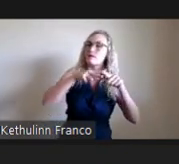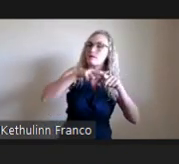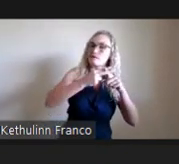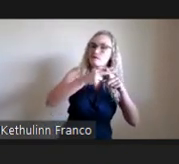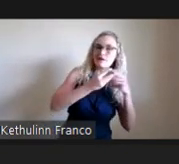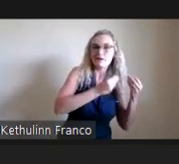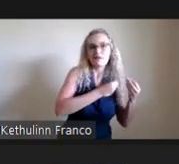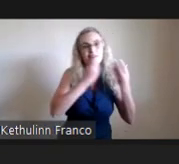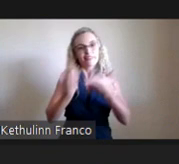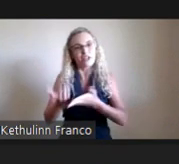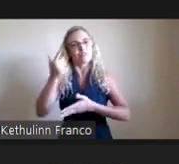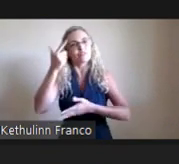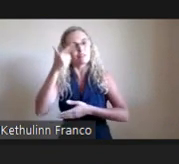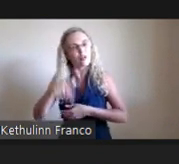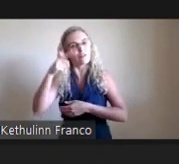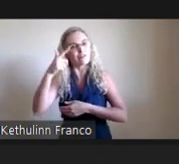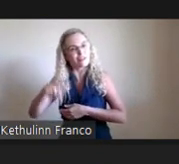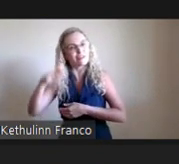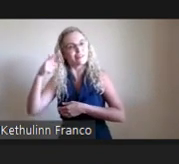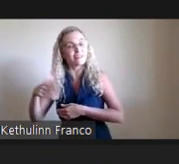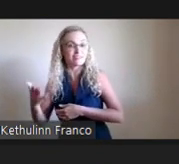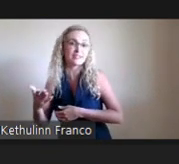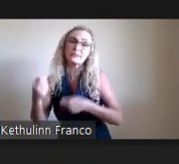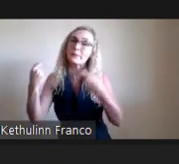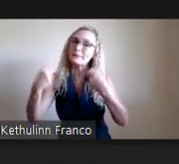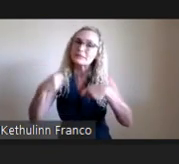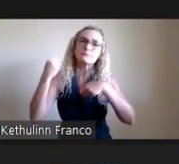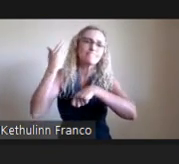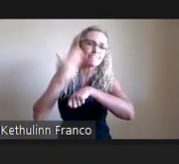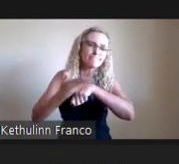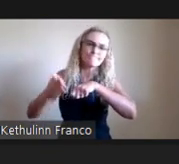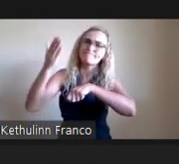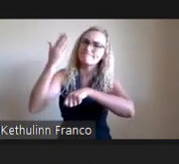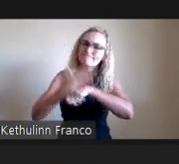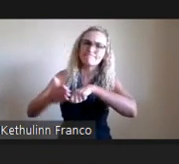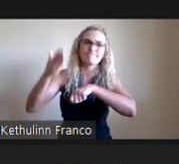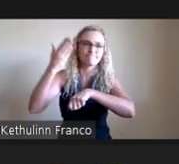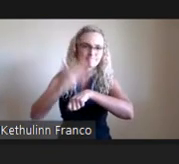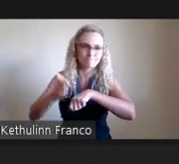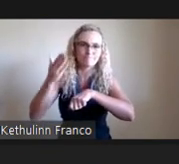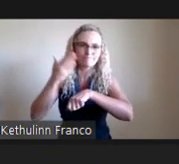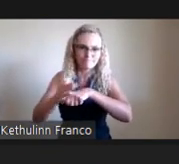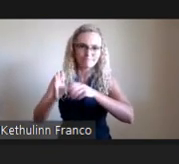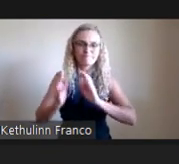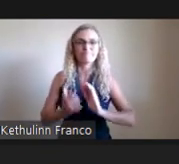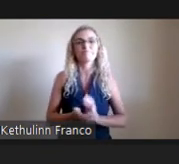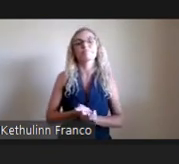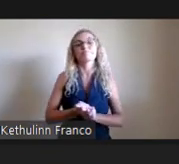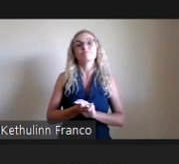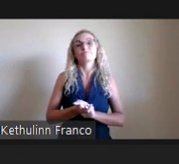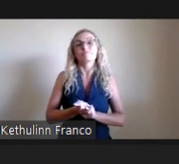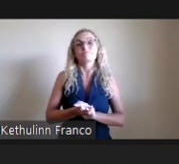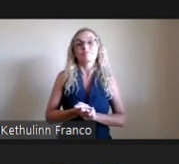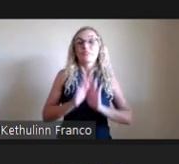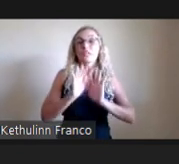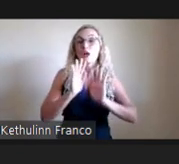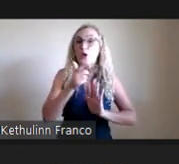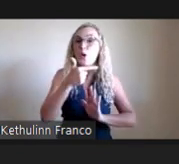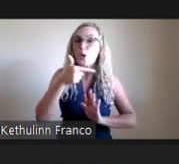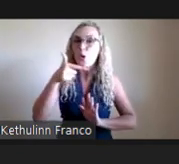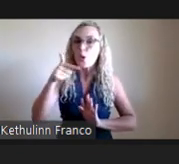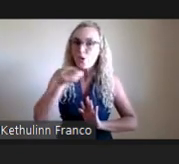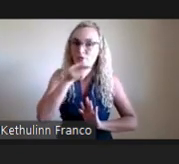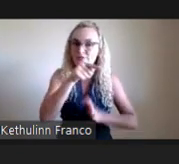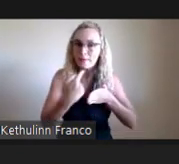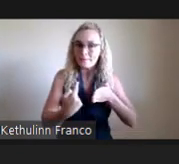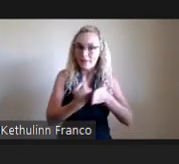Agora, emendando a pergunta que a professora disse, quando eu digo para o surdo essas questões polissêmicas,